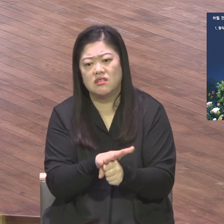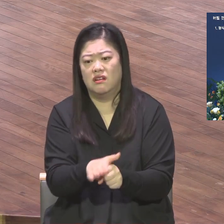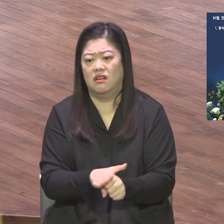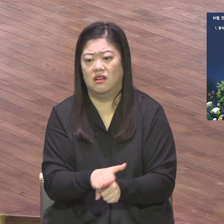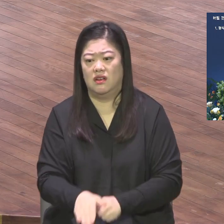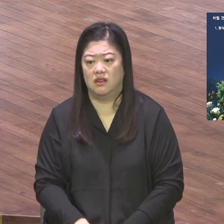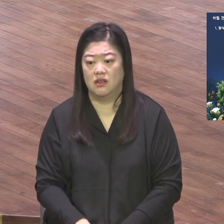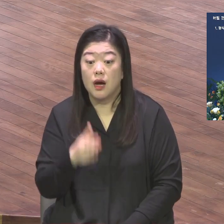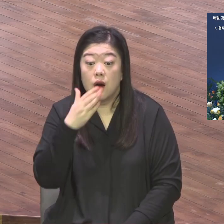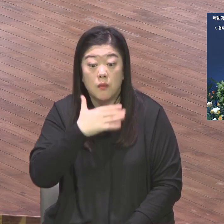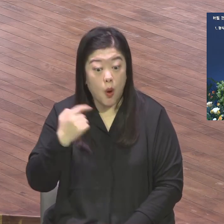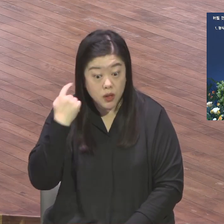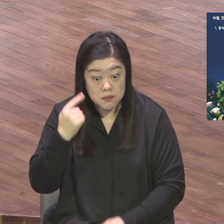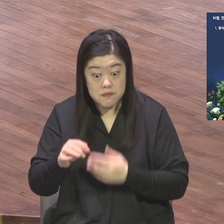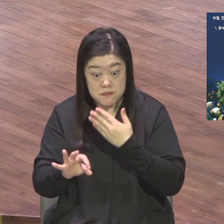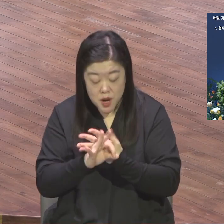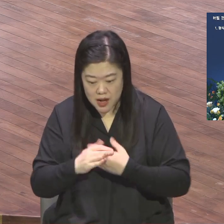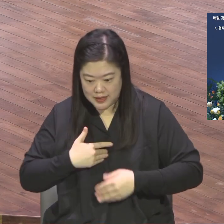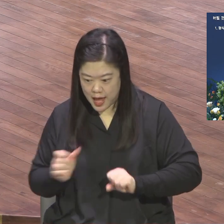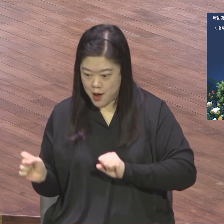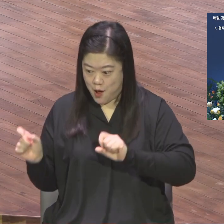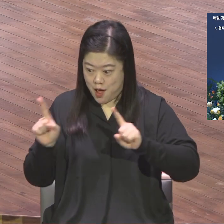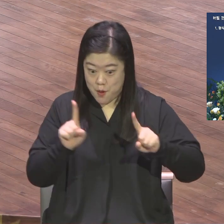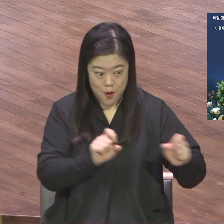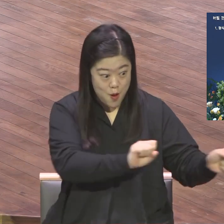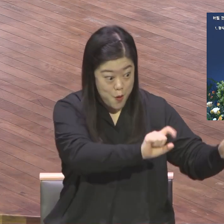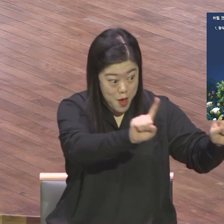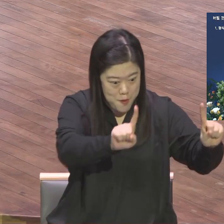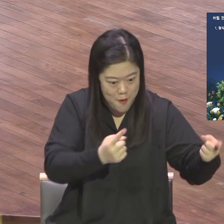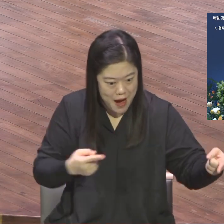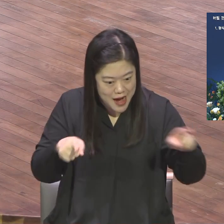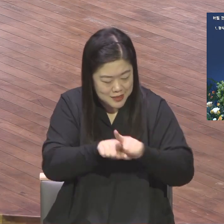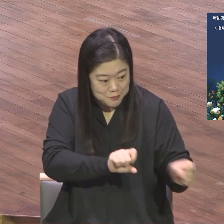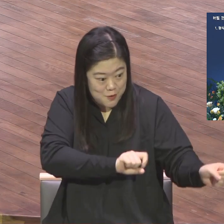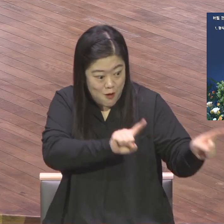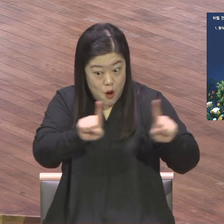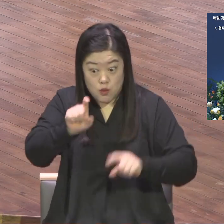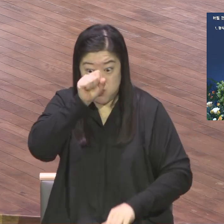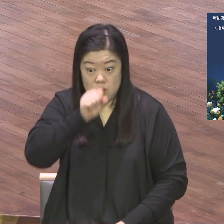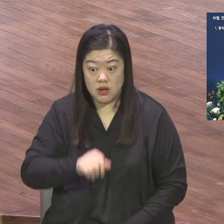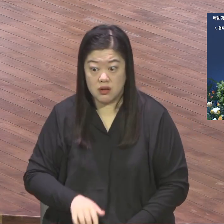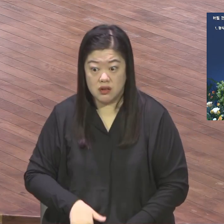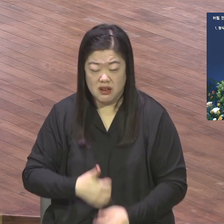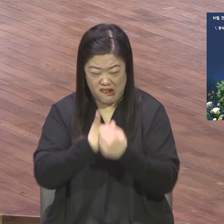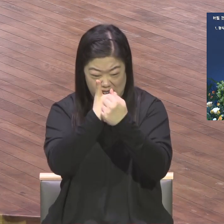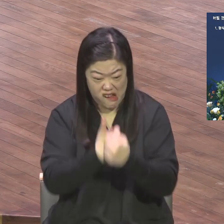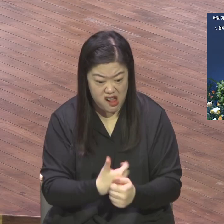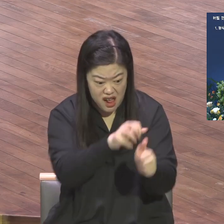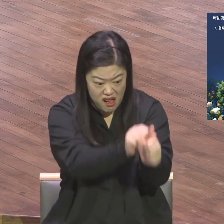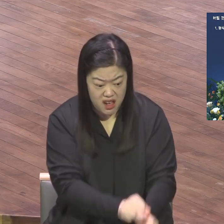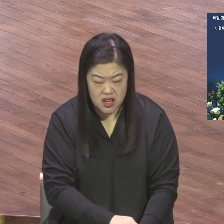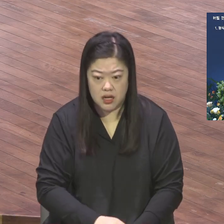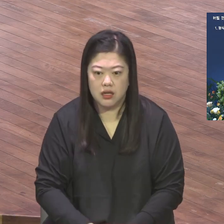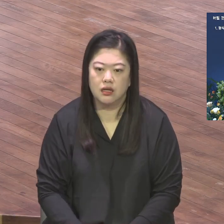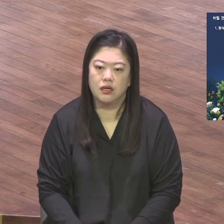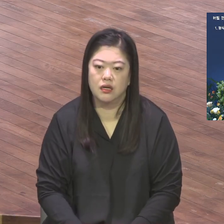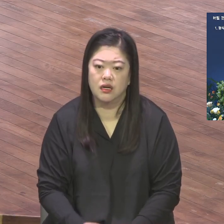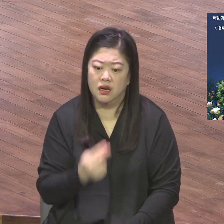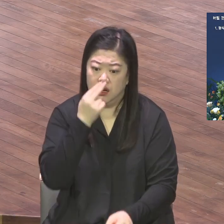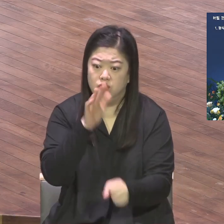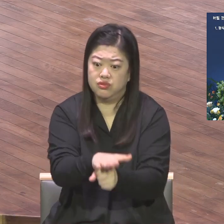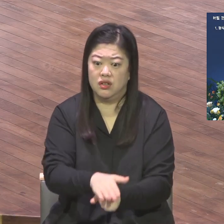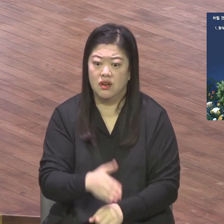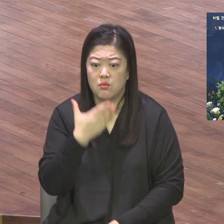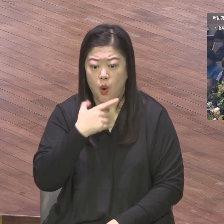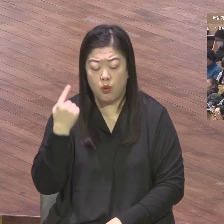살고. 할렐루야. 천국이 천국 그냥 막. 막히는 게 없어. 문제 오면 예수가 그리스도